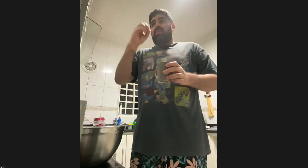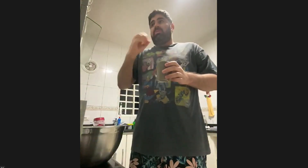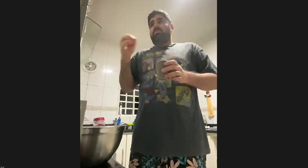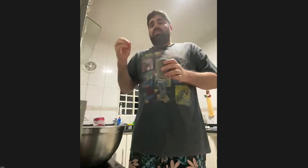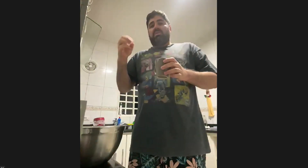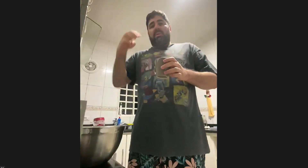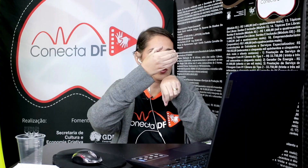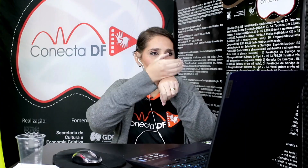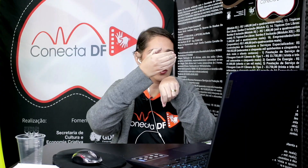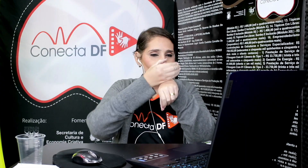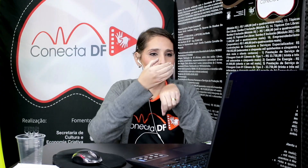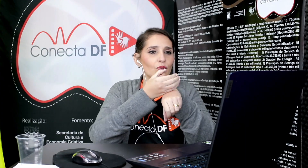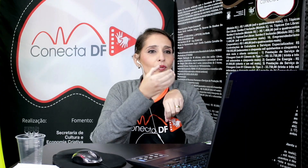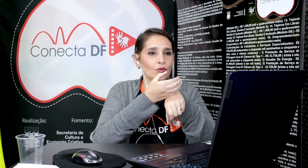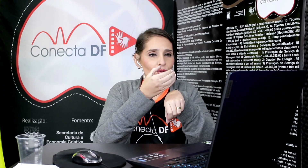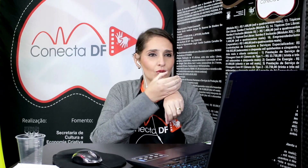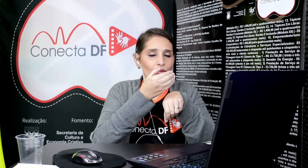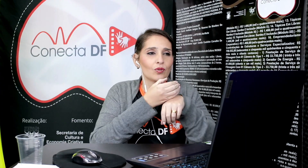200...